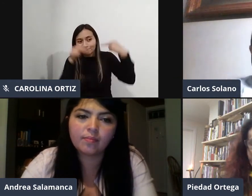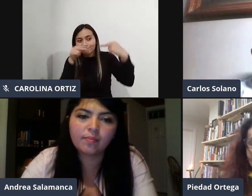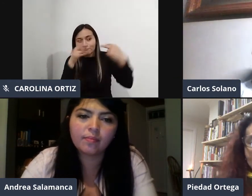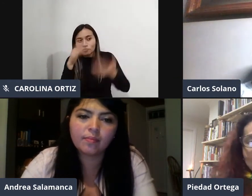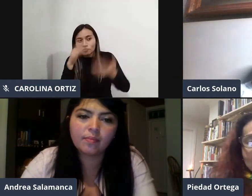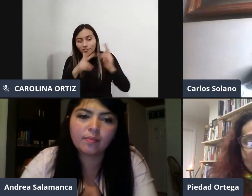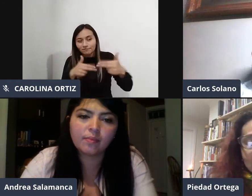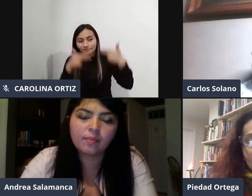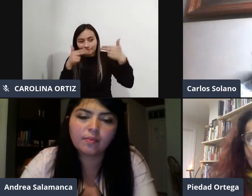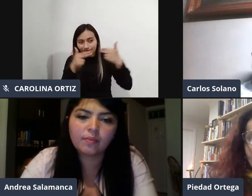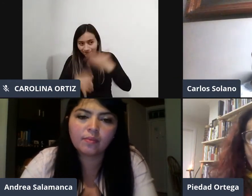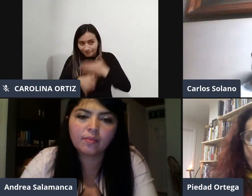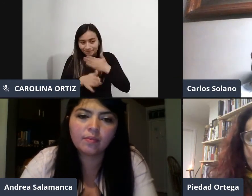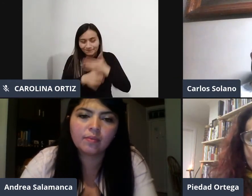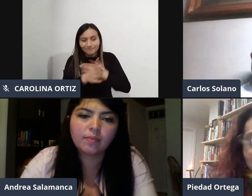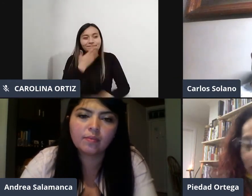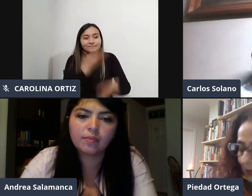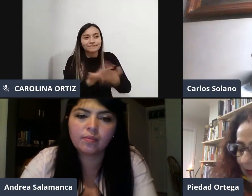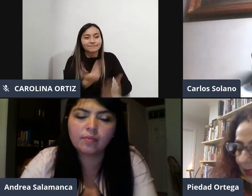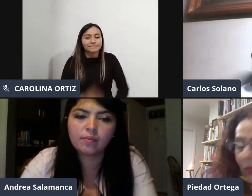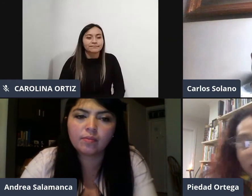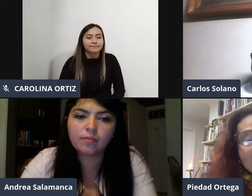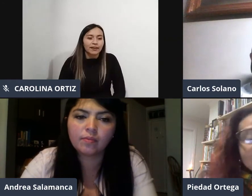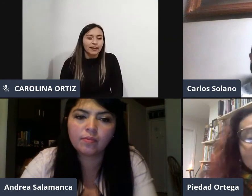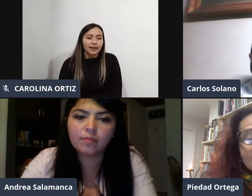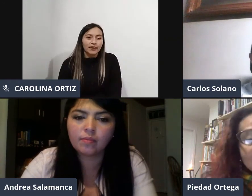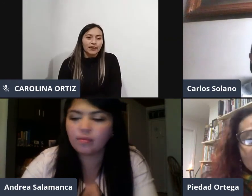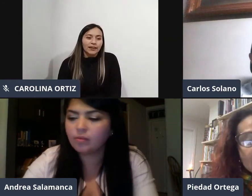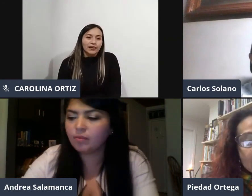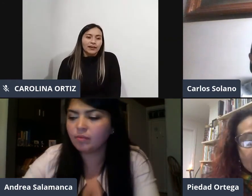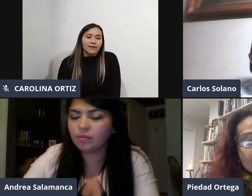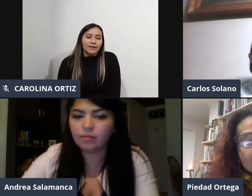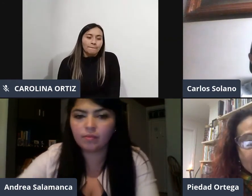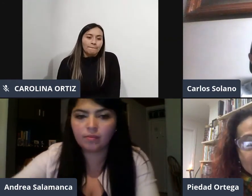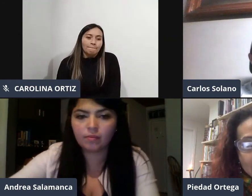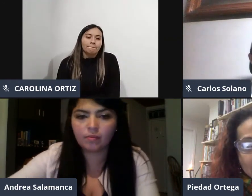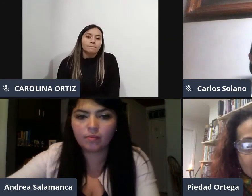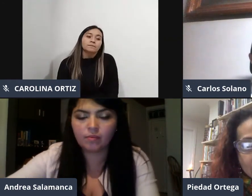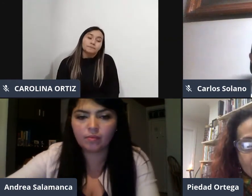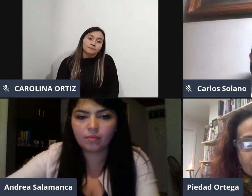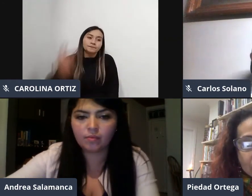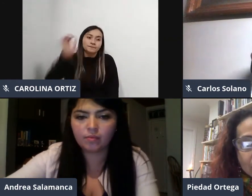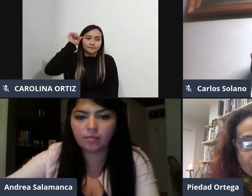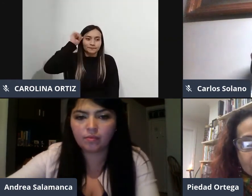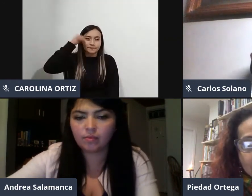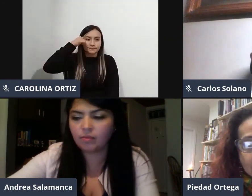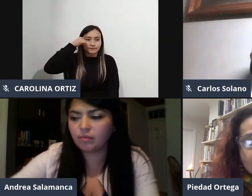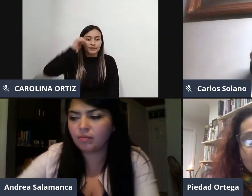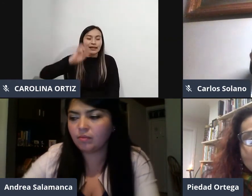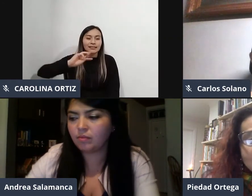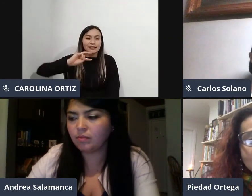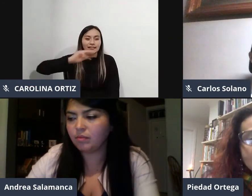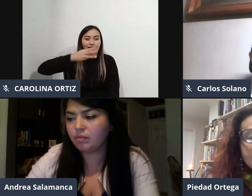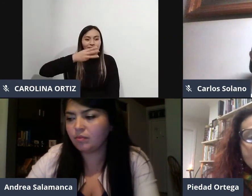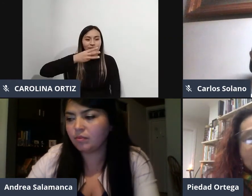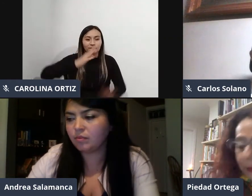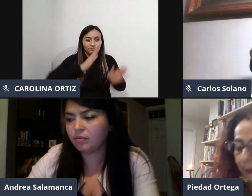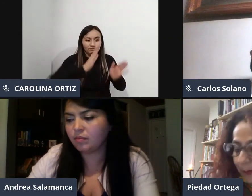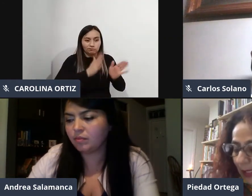gracias. Bueno, yo recordar que la tercera sesión de este espacio va a